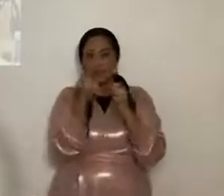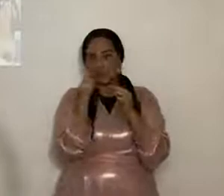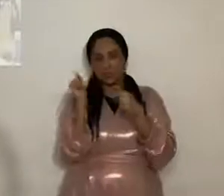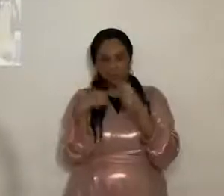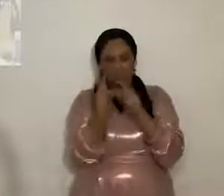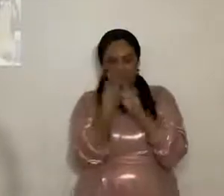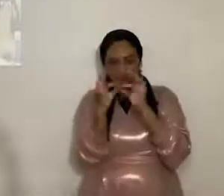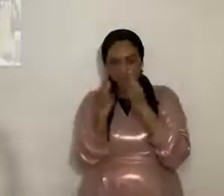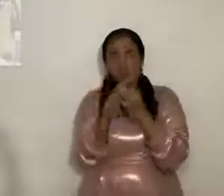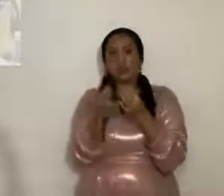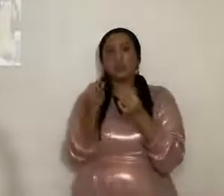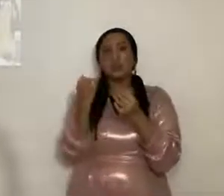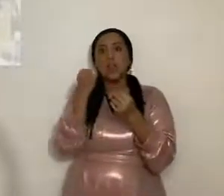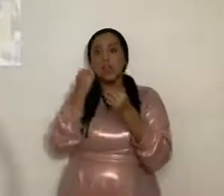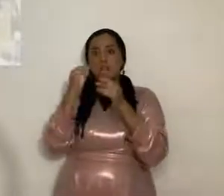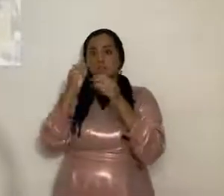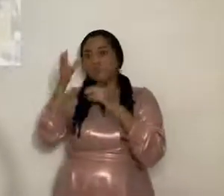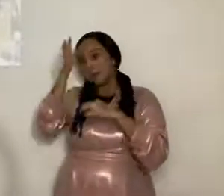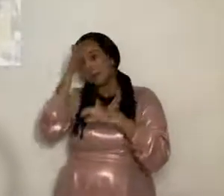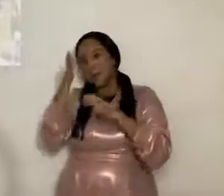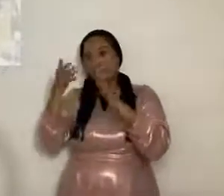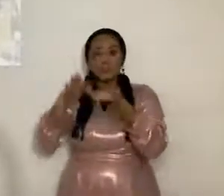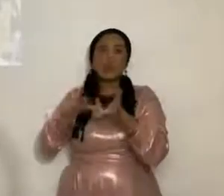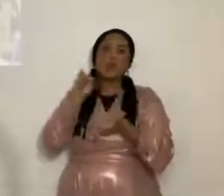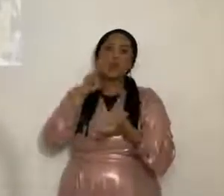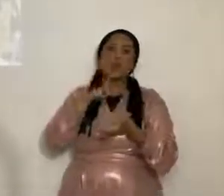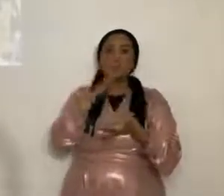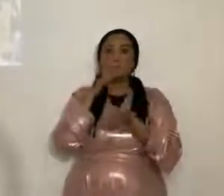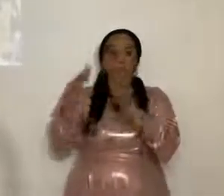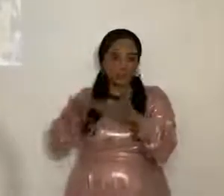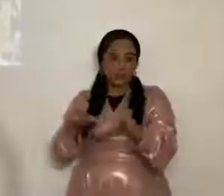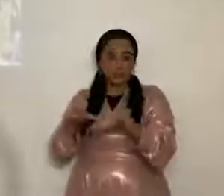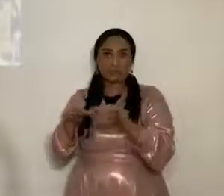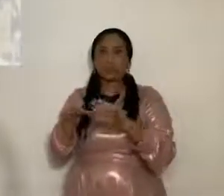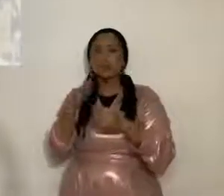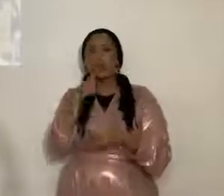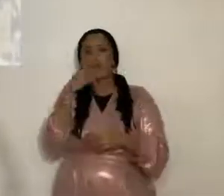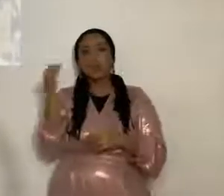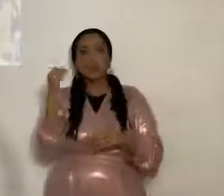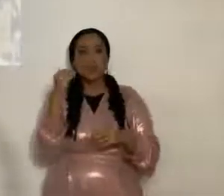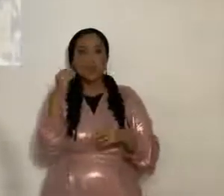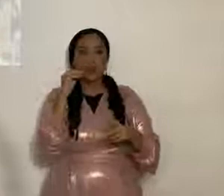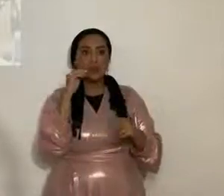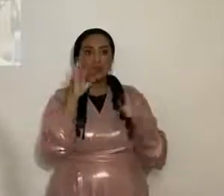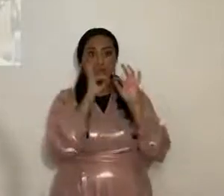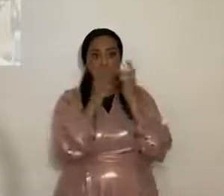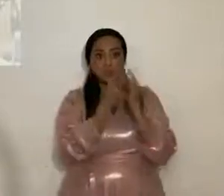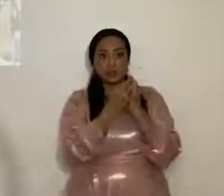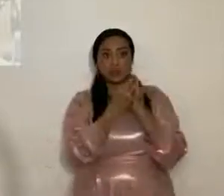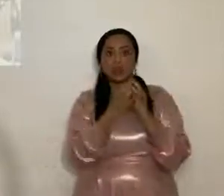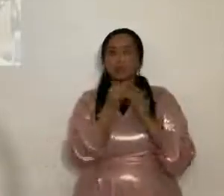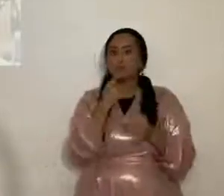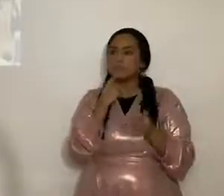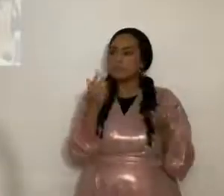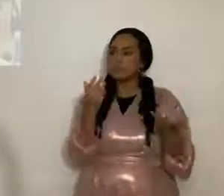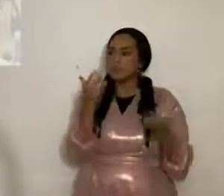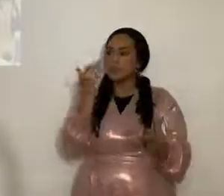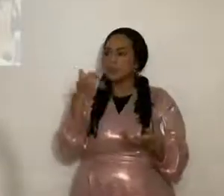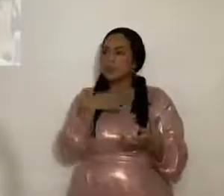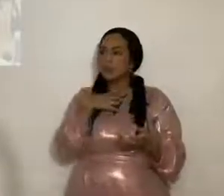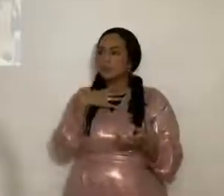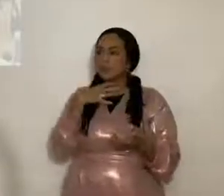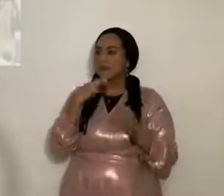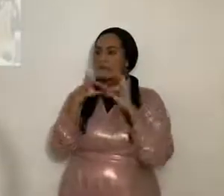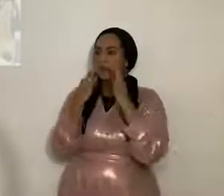Z, fallece un miembro, el papá o otra persona. Y entonces los que quedan vivos dicen, ¿por qué falleció